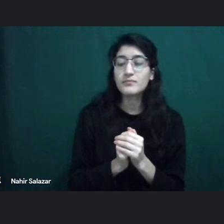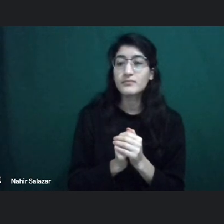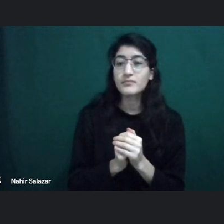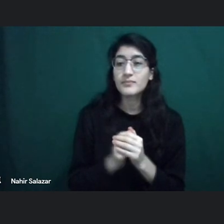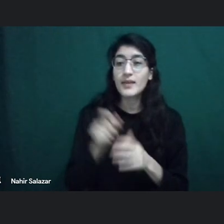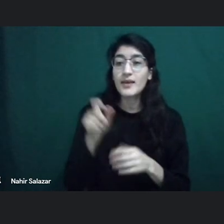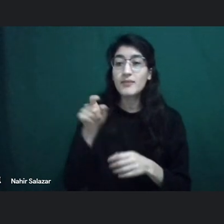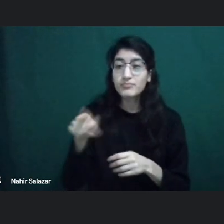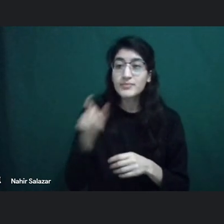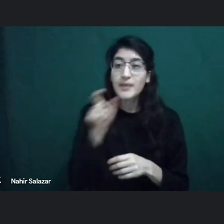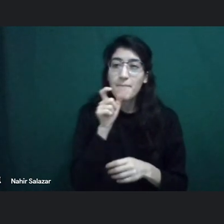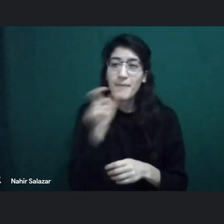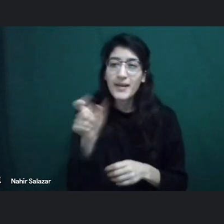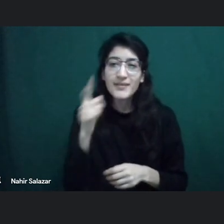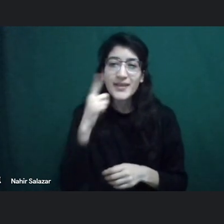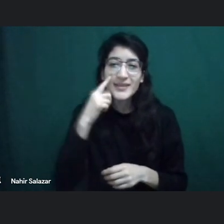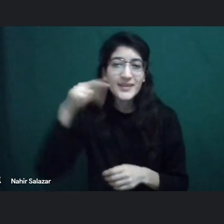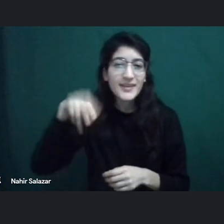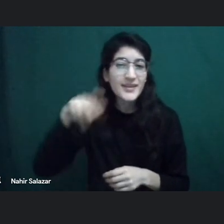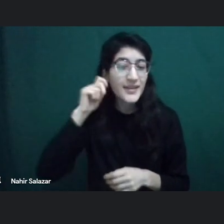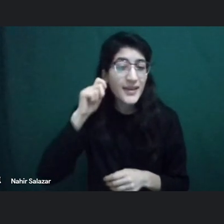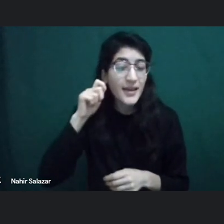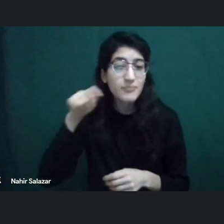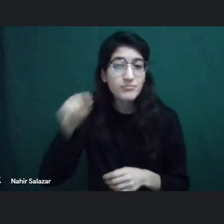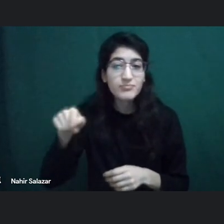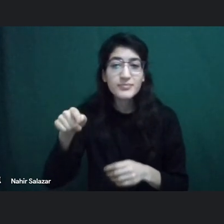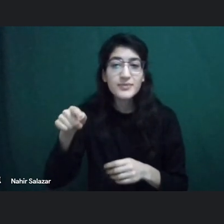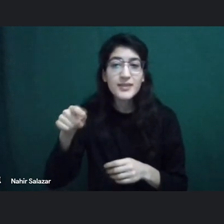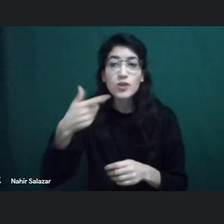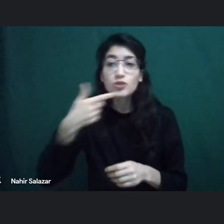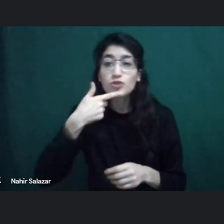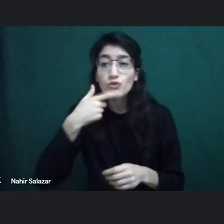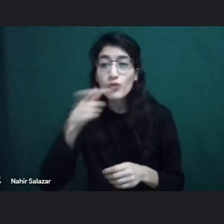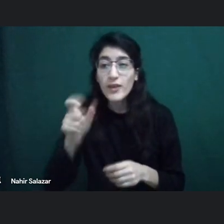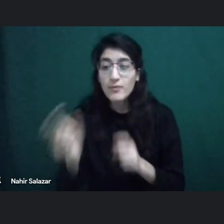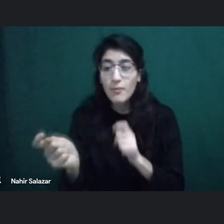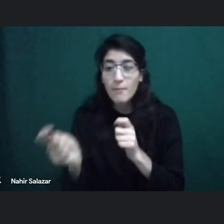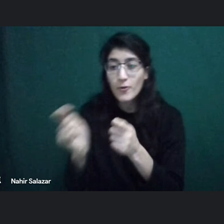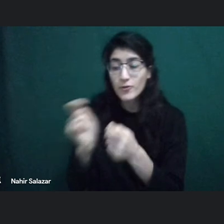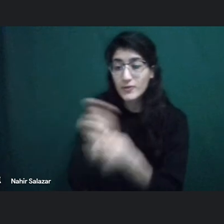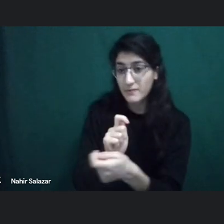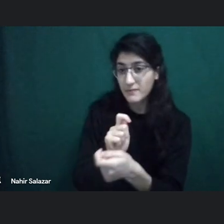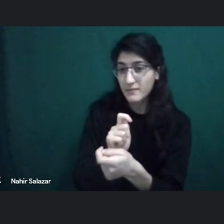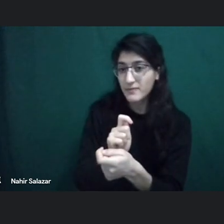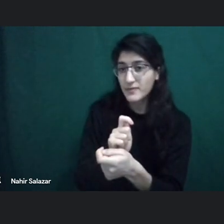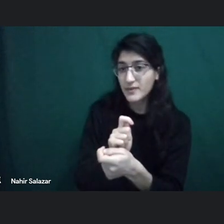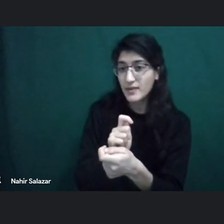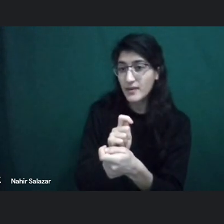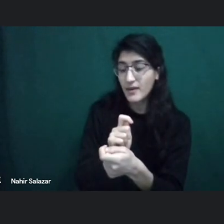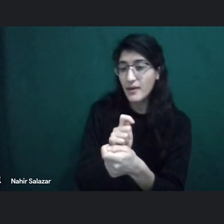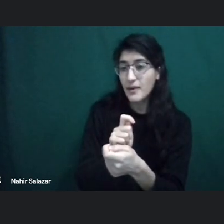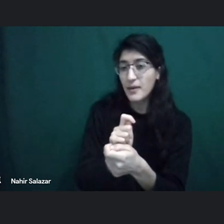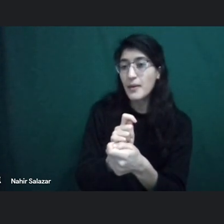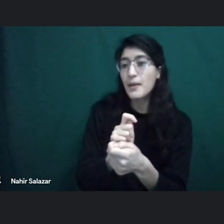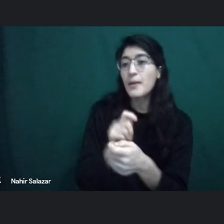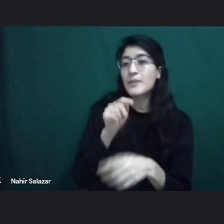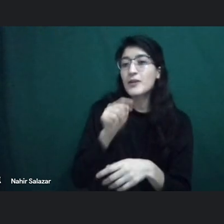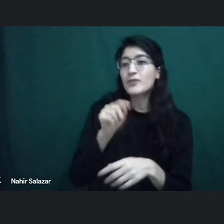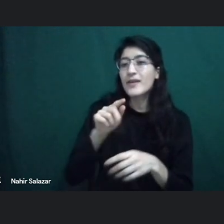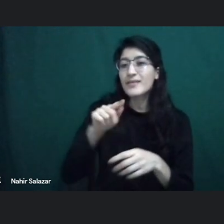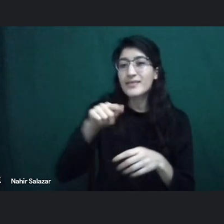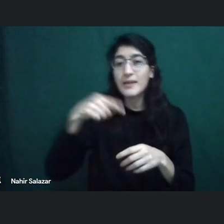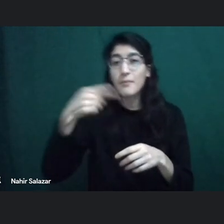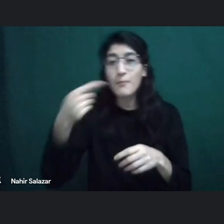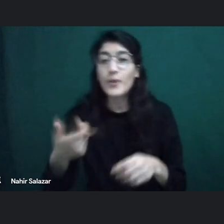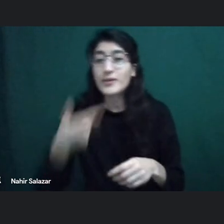está modificando un sustantivo, pero está ubicada después del sustantivo, ¿sí? Le